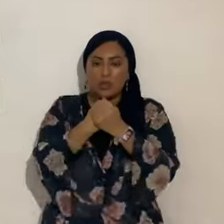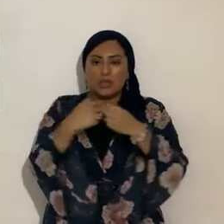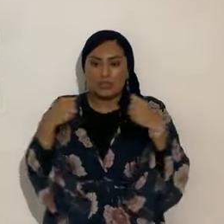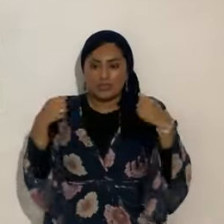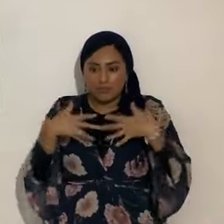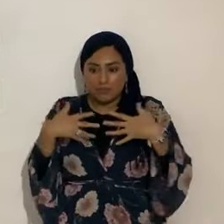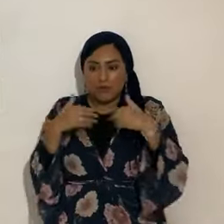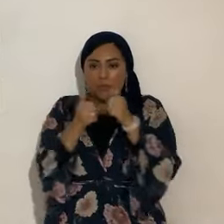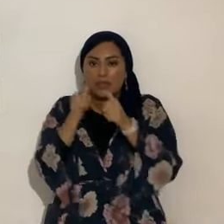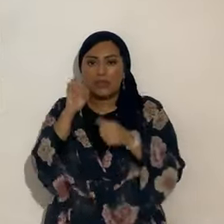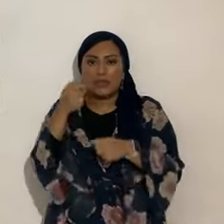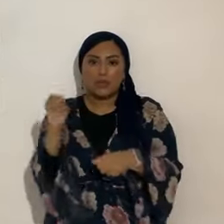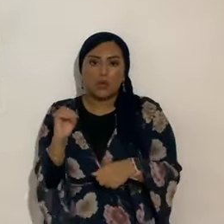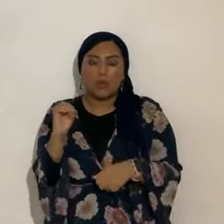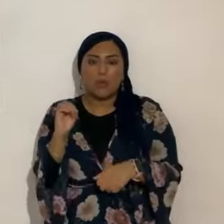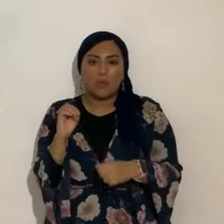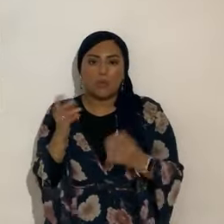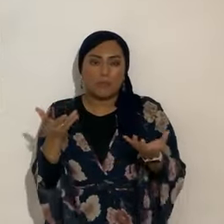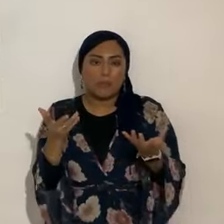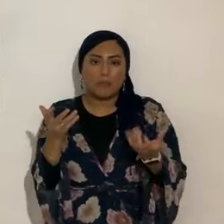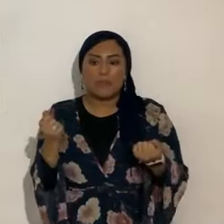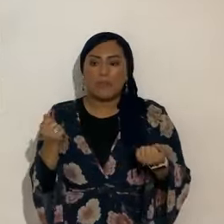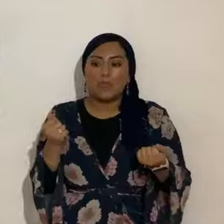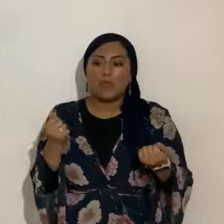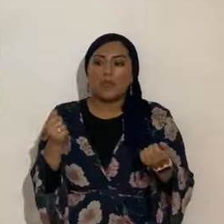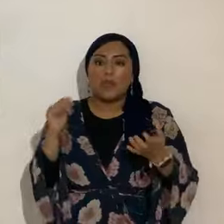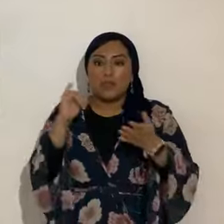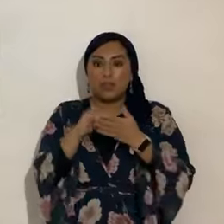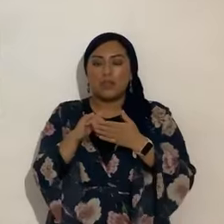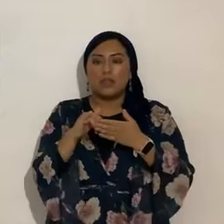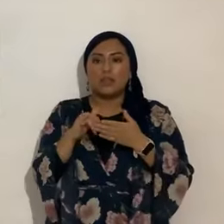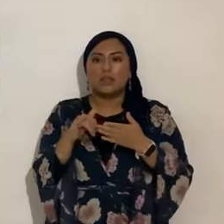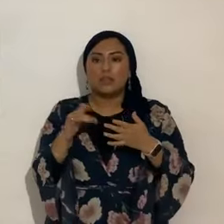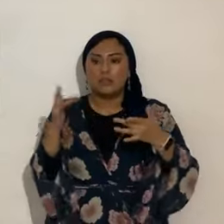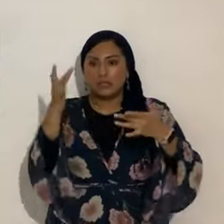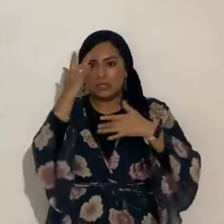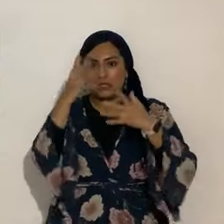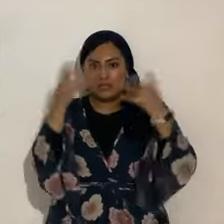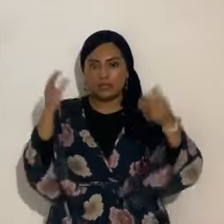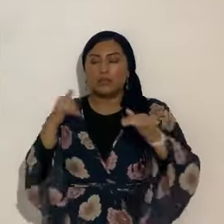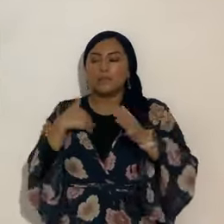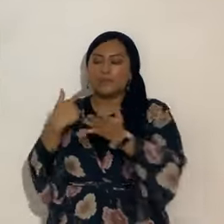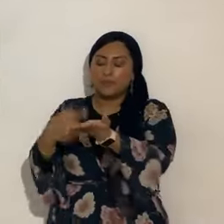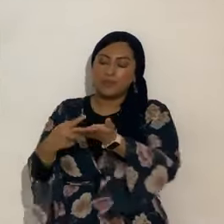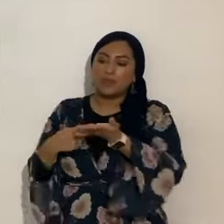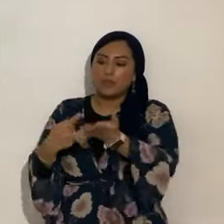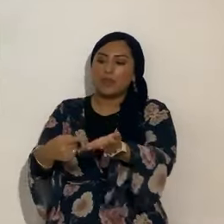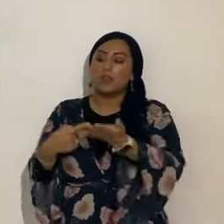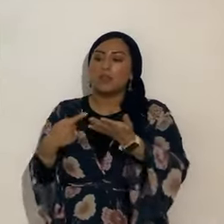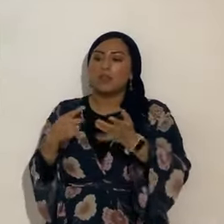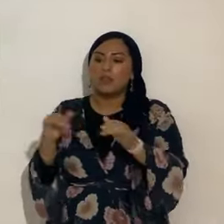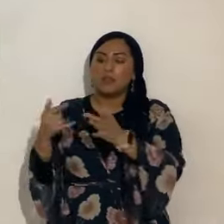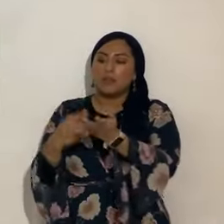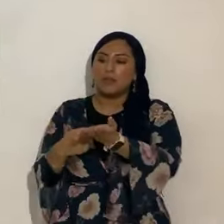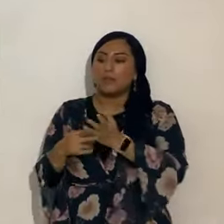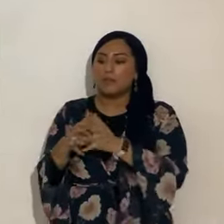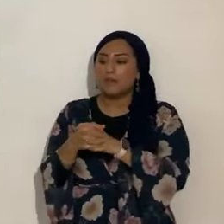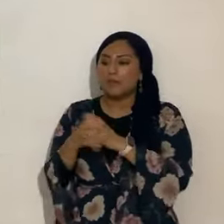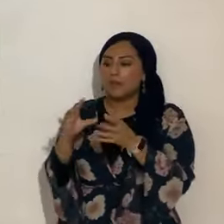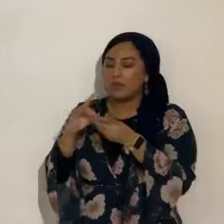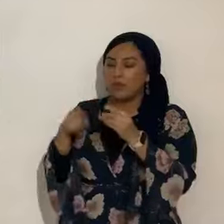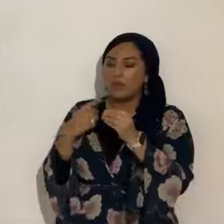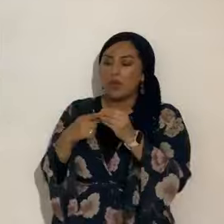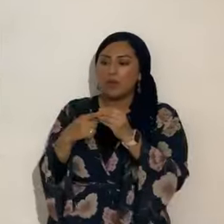qué terrible. Y entonces eso libera muchas cosas. Platicaba yo también ese día con los amados Roim sobre